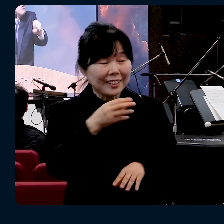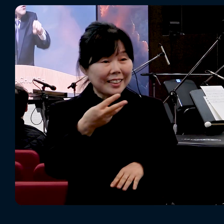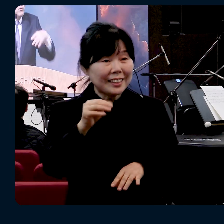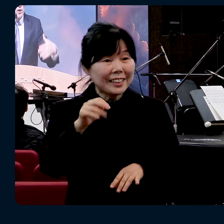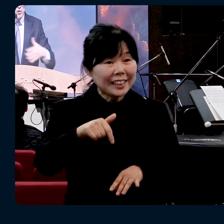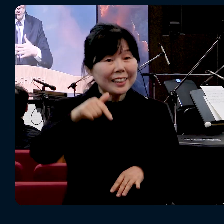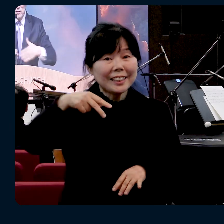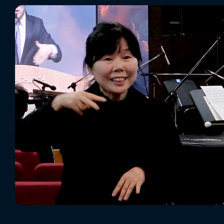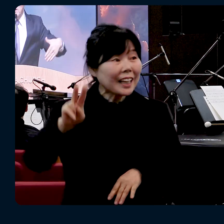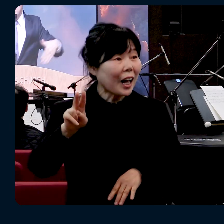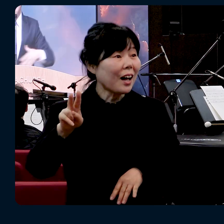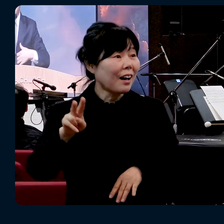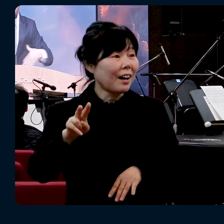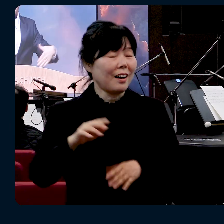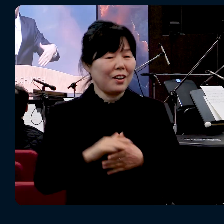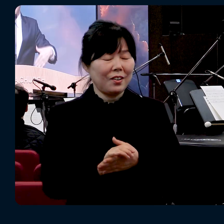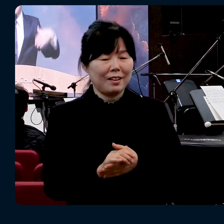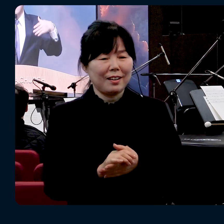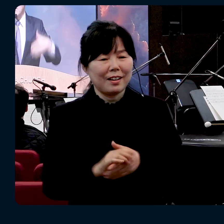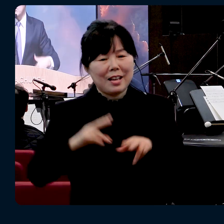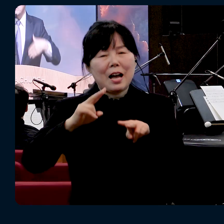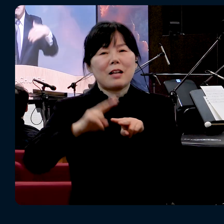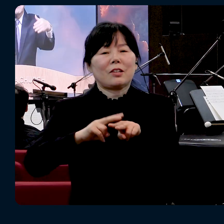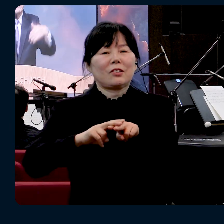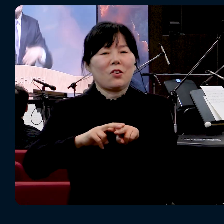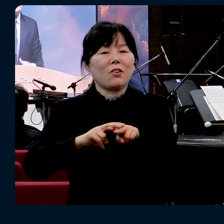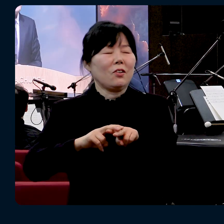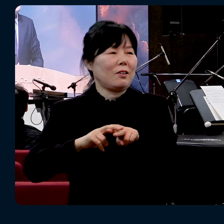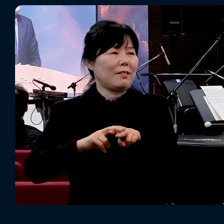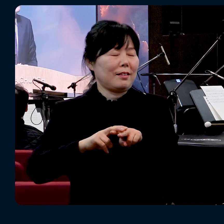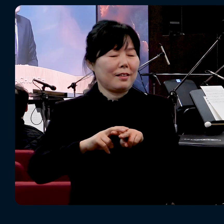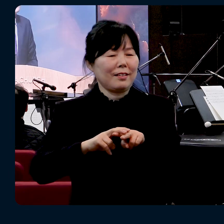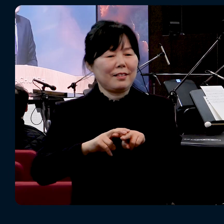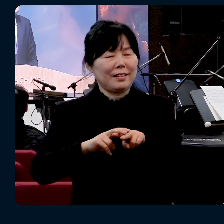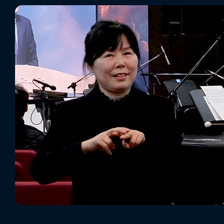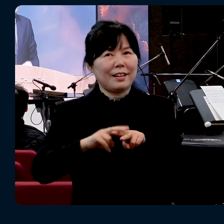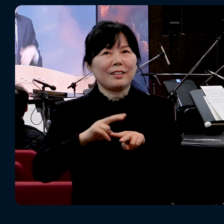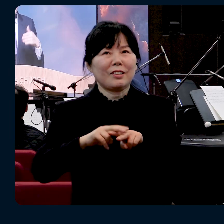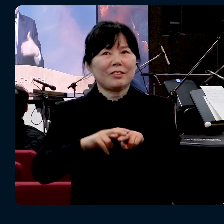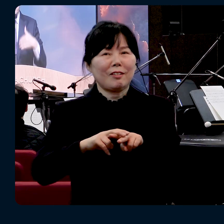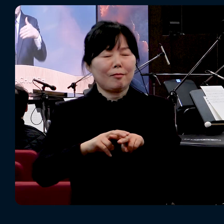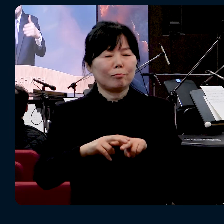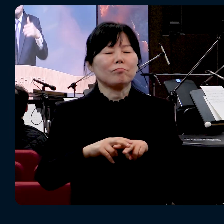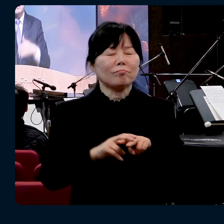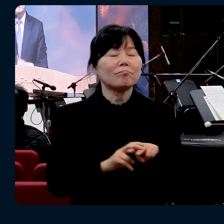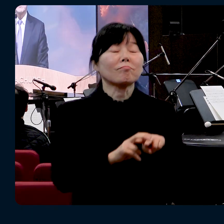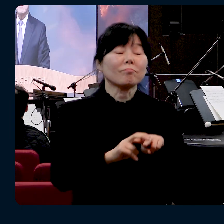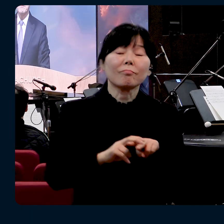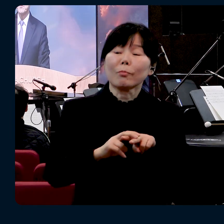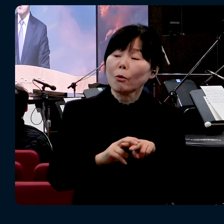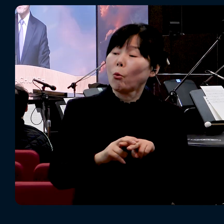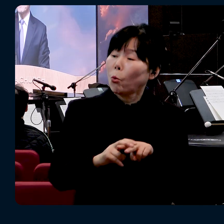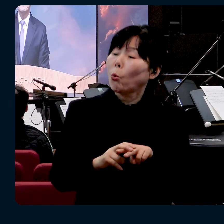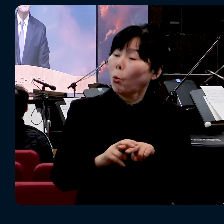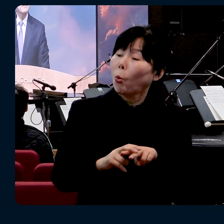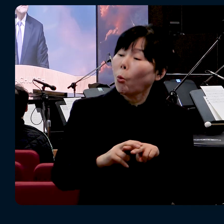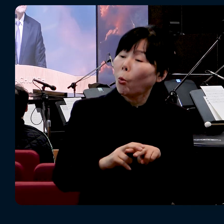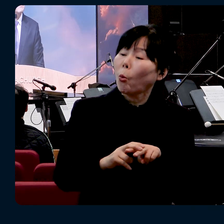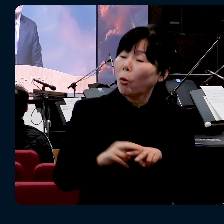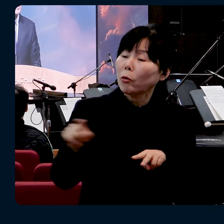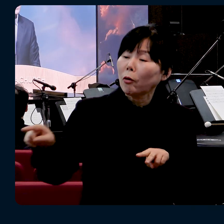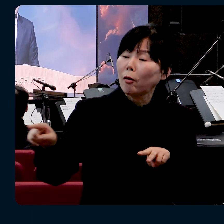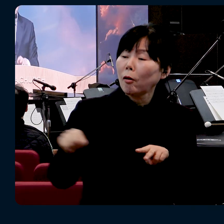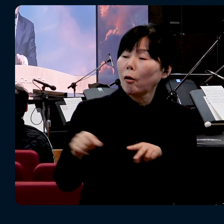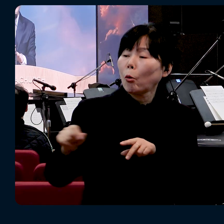이렇게 자전거를 몰면 뒤에 저희는 이제 인력거 같은데 앉아서 타고 가는 거거든요. 그런데 그걸 타고 이렇게 가다 보니까